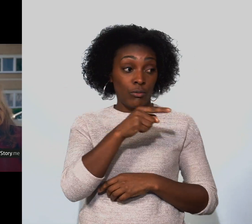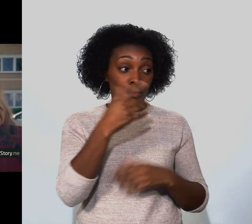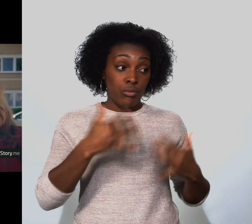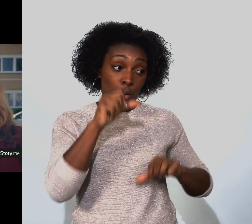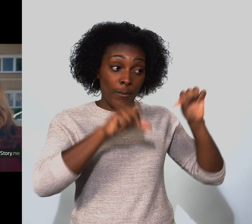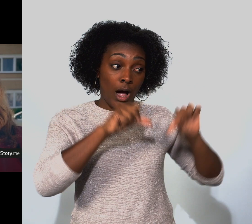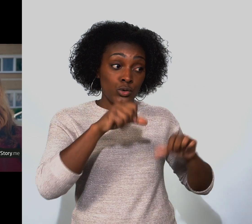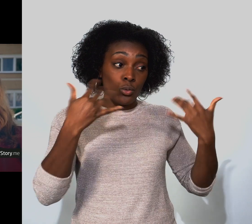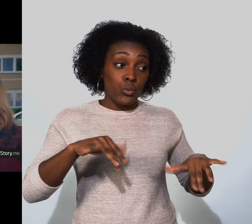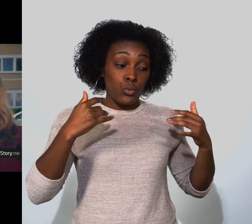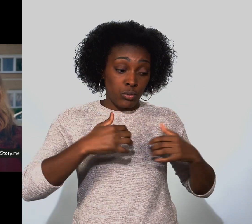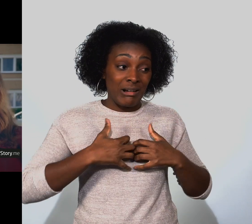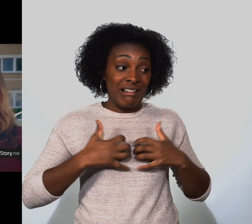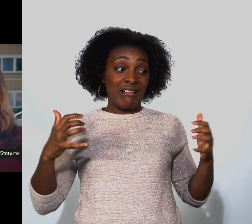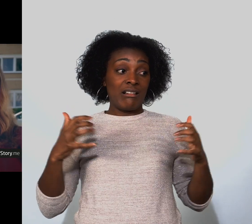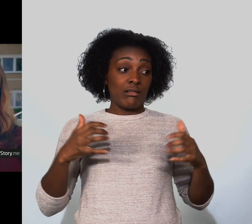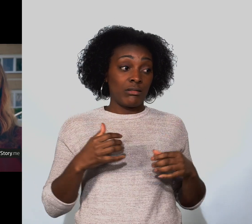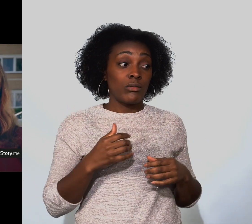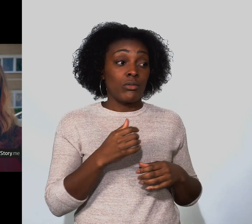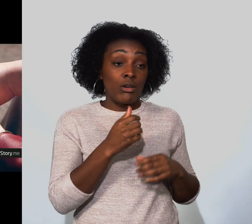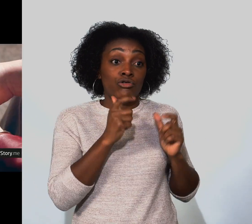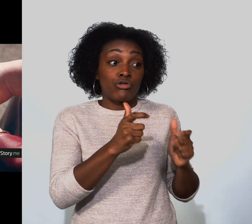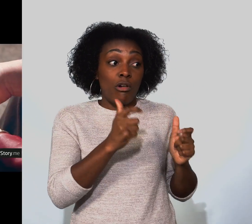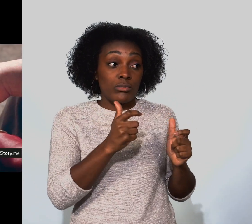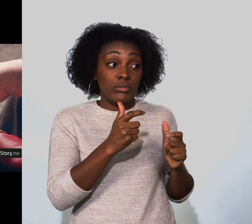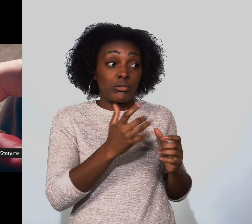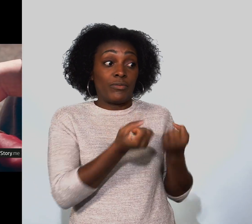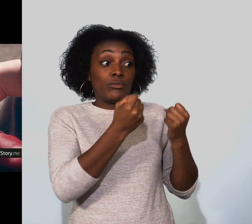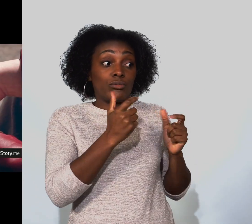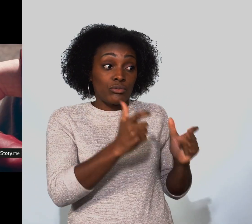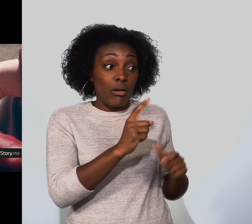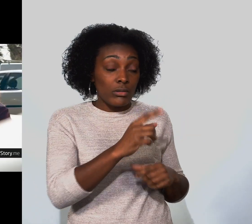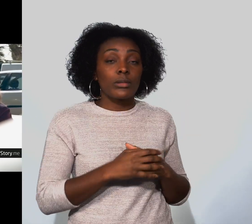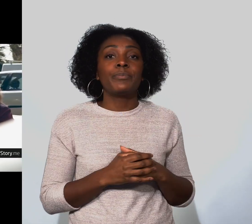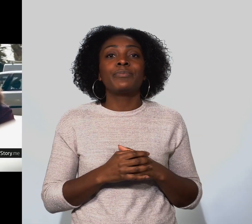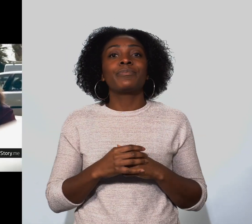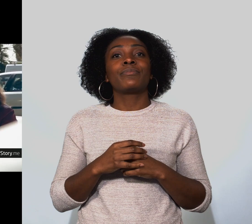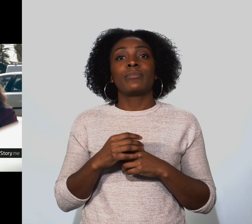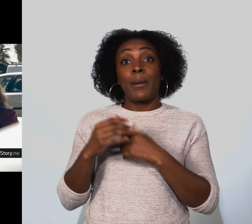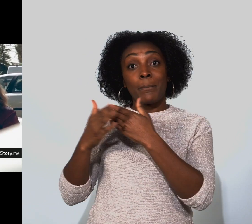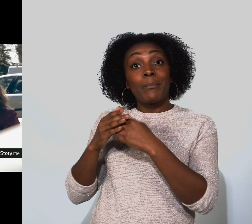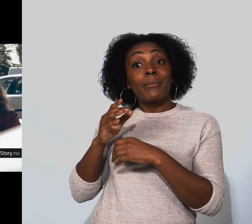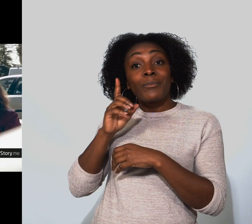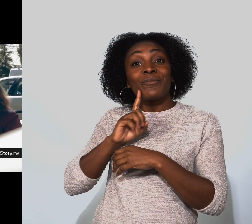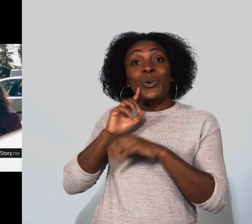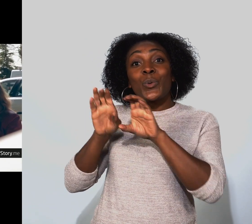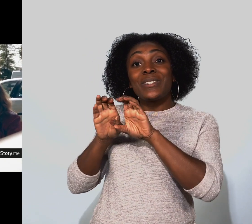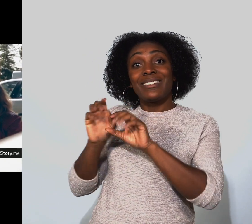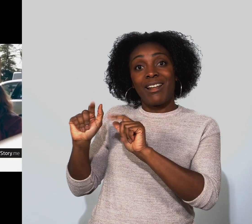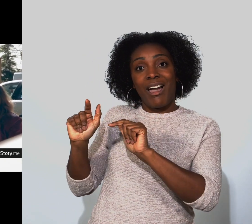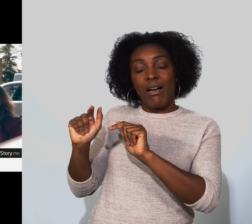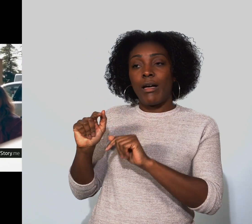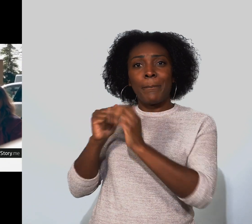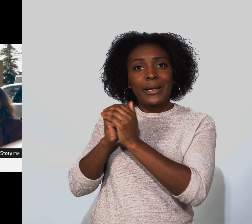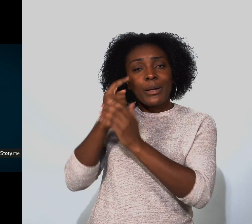à cœur ouvert, avec une chance sur 100 de survie. Et à mon réveil, il y avait ma cousine Samira qui avait prié pour moi, qui était